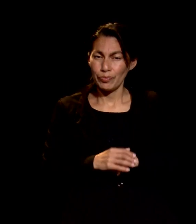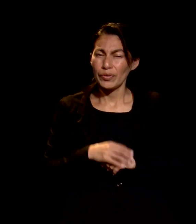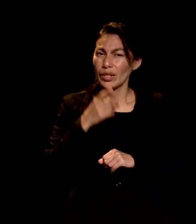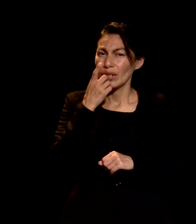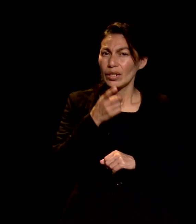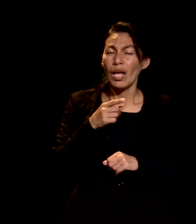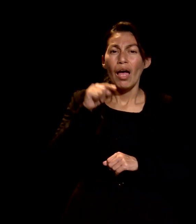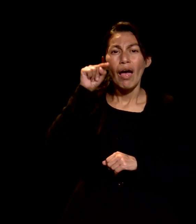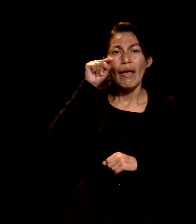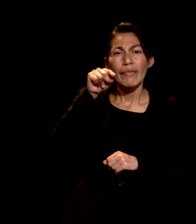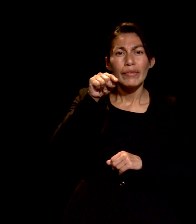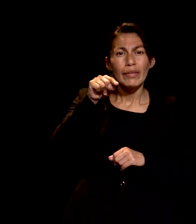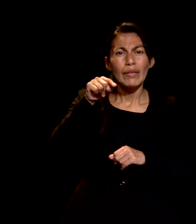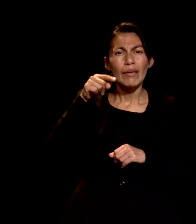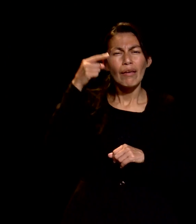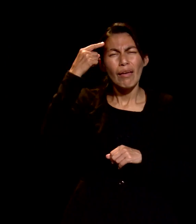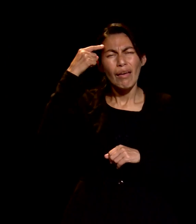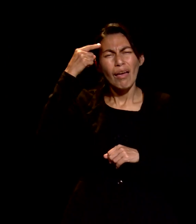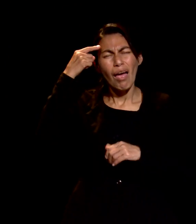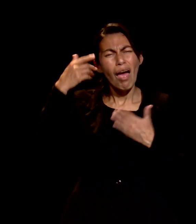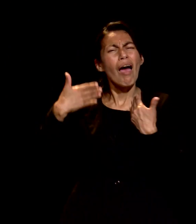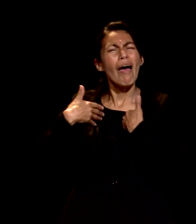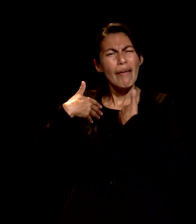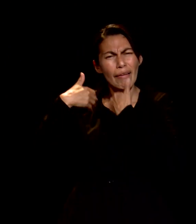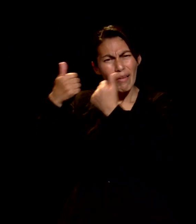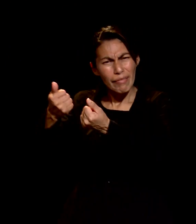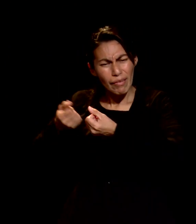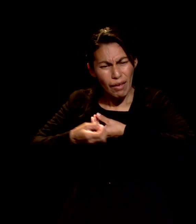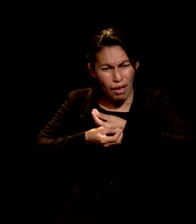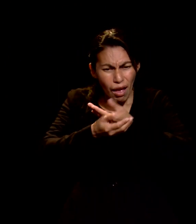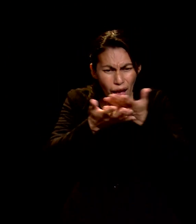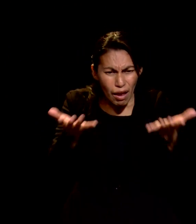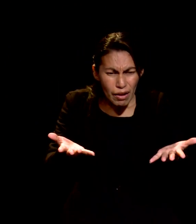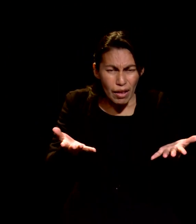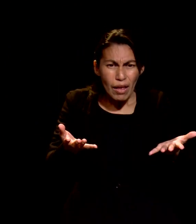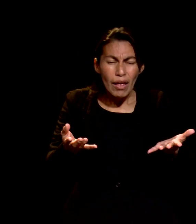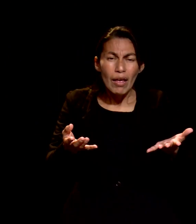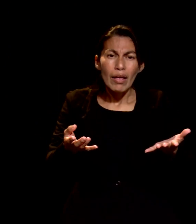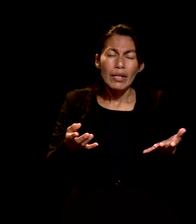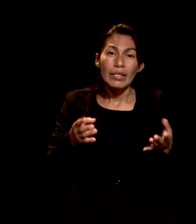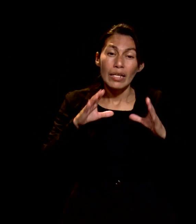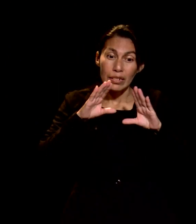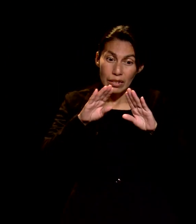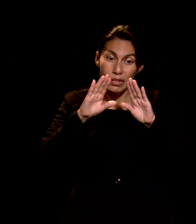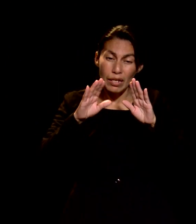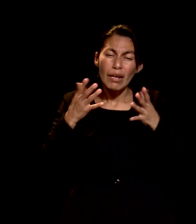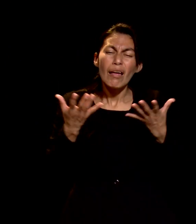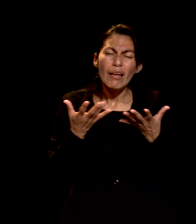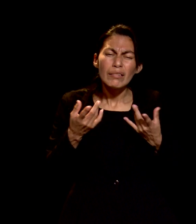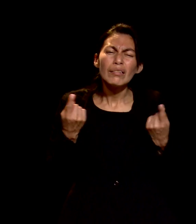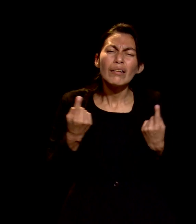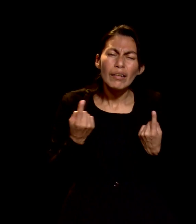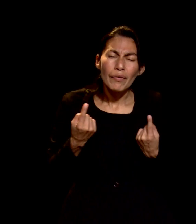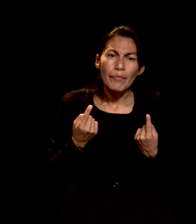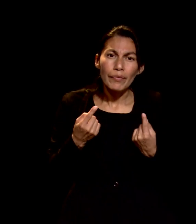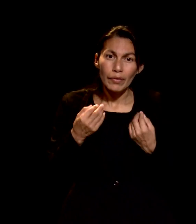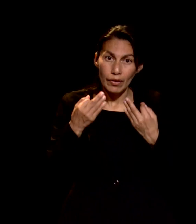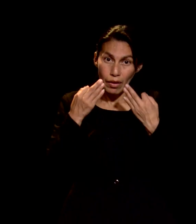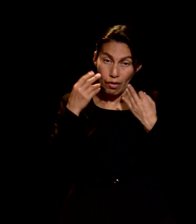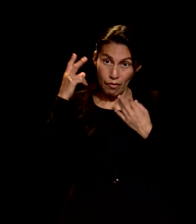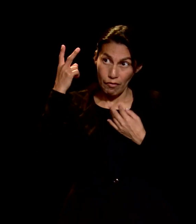entender Y te enseñaré El camino En que debes andar Sobre ti Fijaré Mis ojos